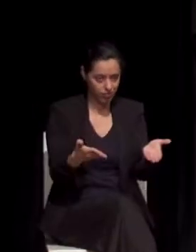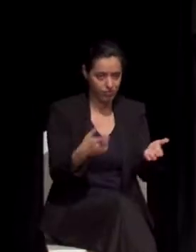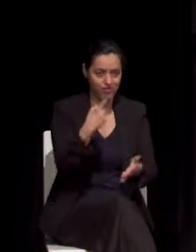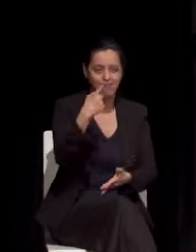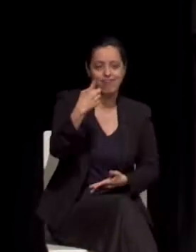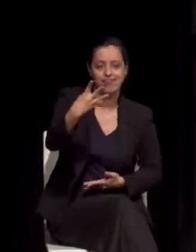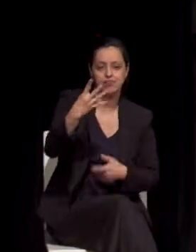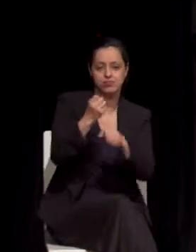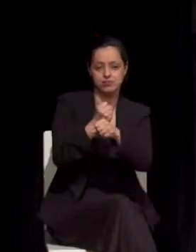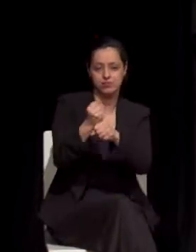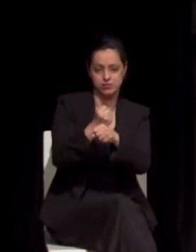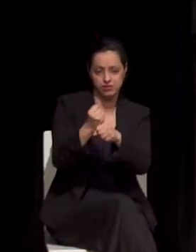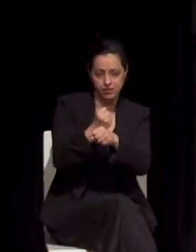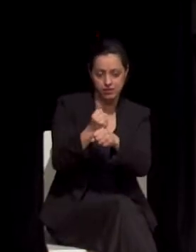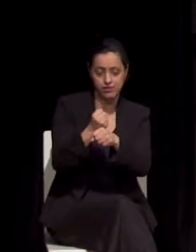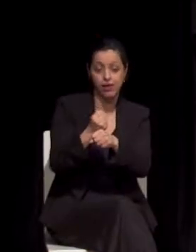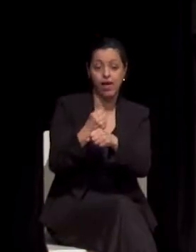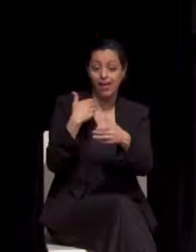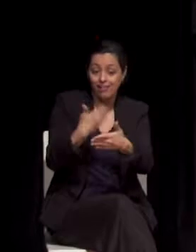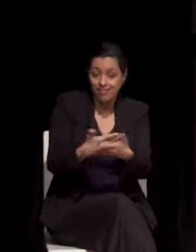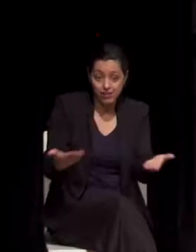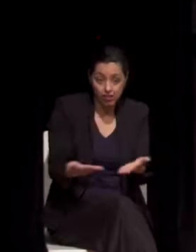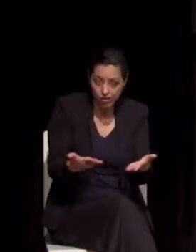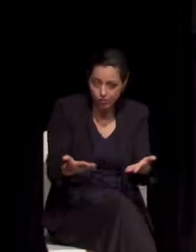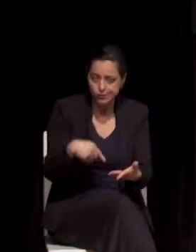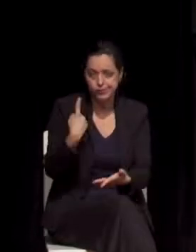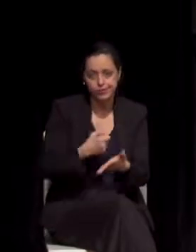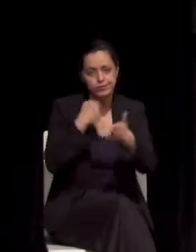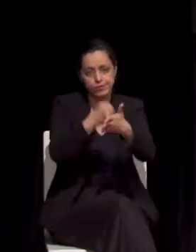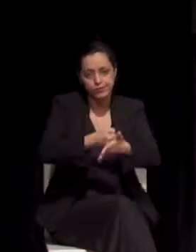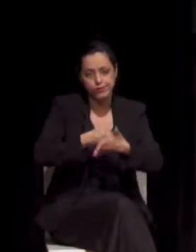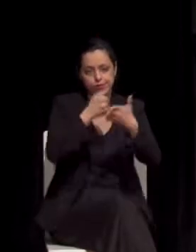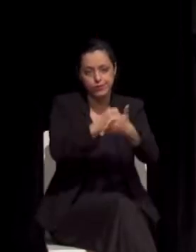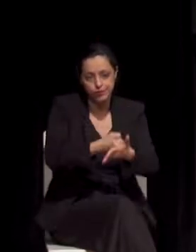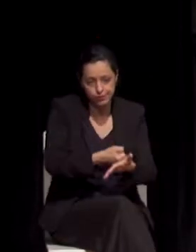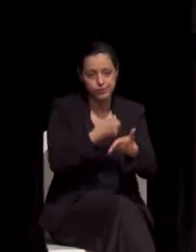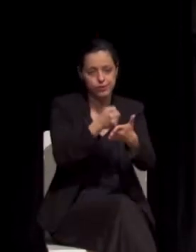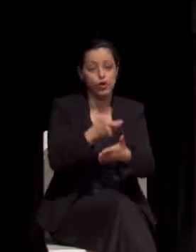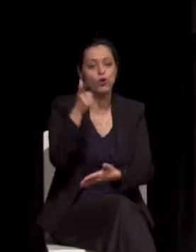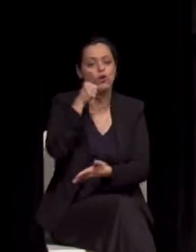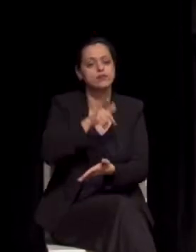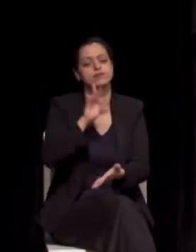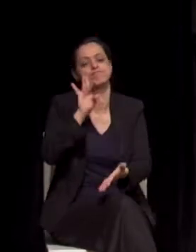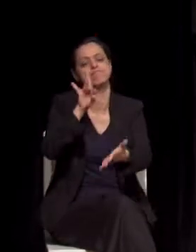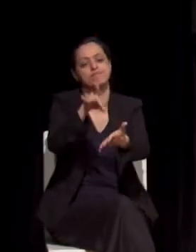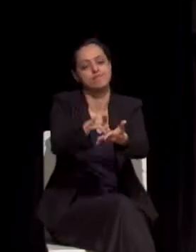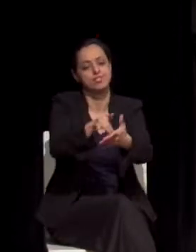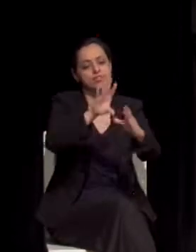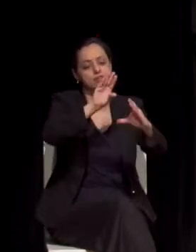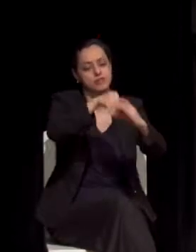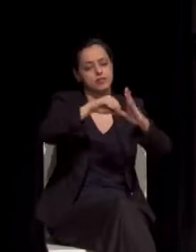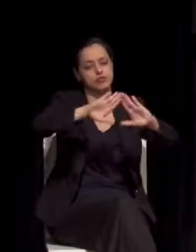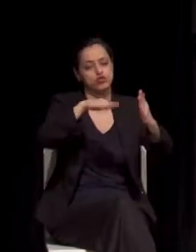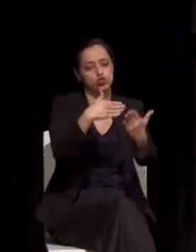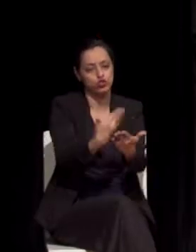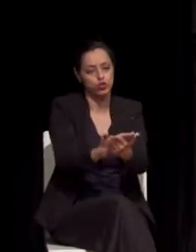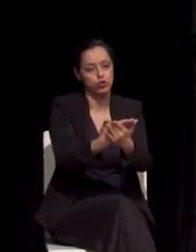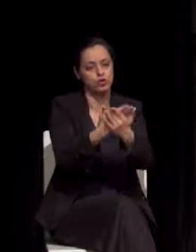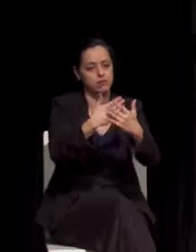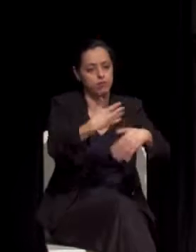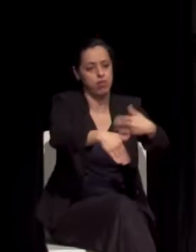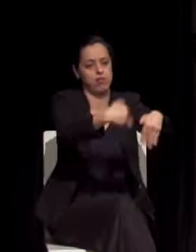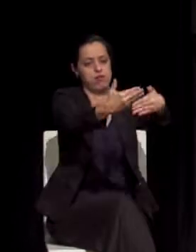estamos lutando duramente para que ela seja efetivamente implementada nas escolas em todo o